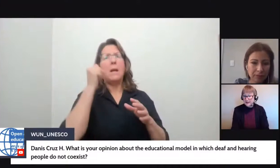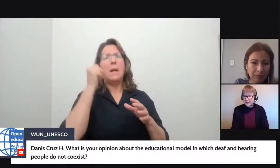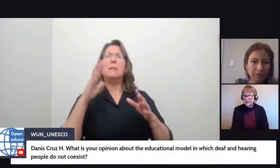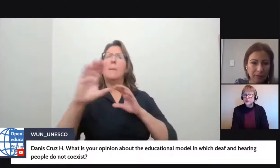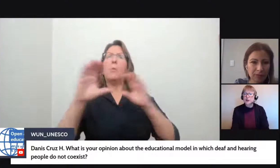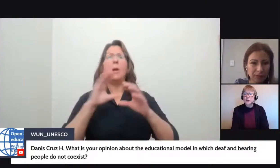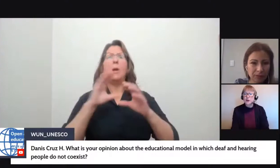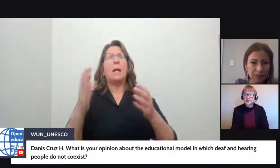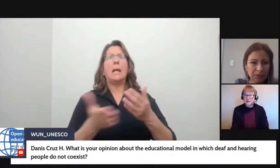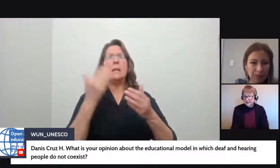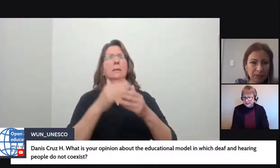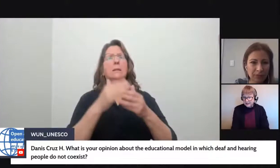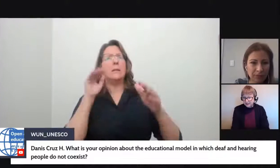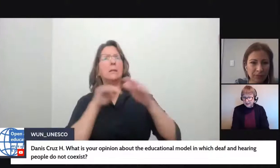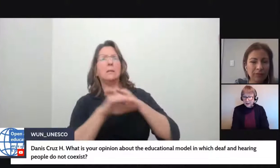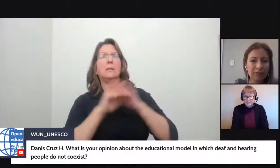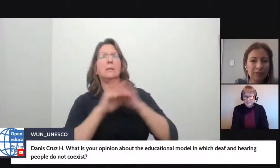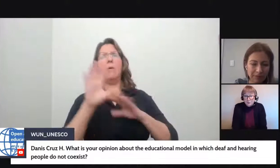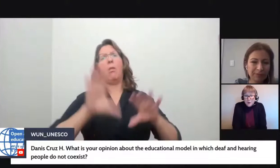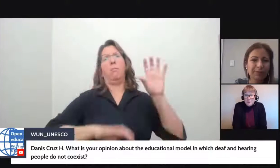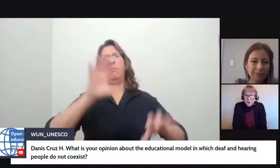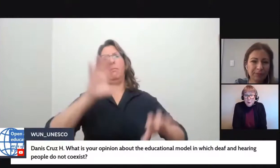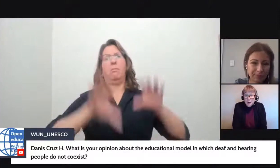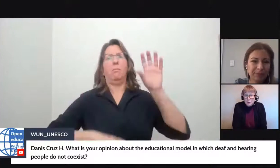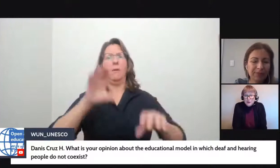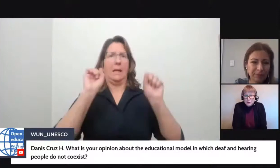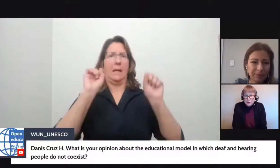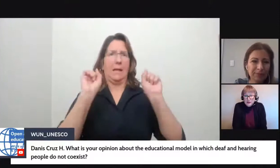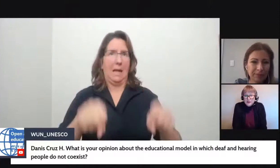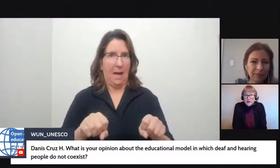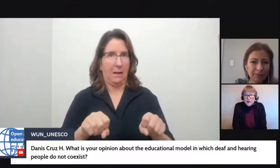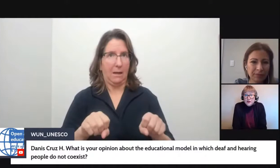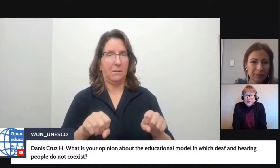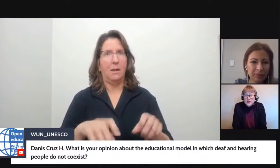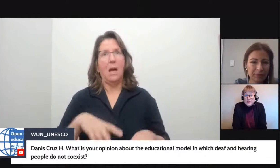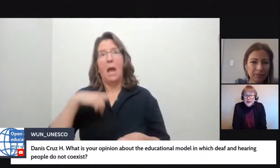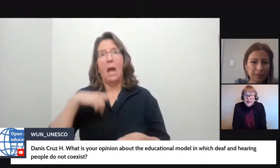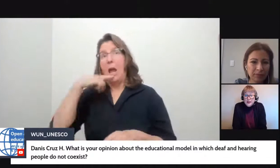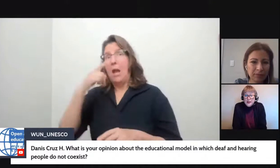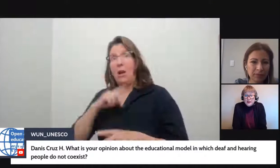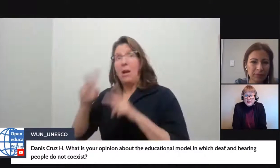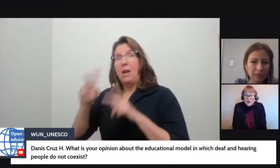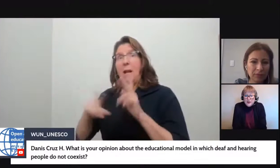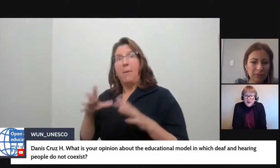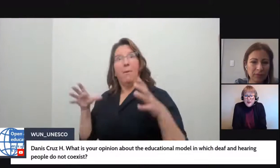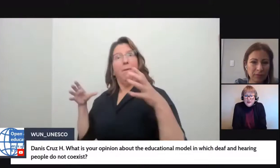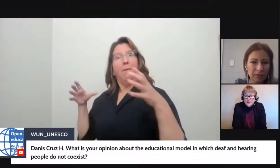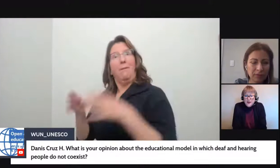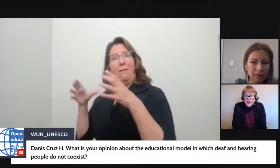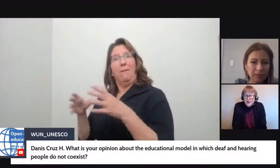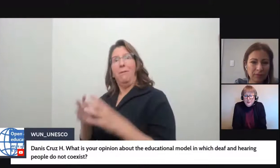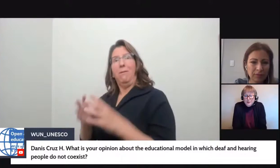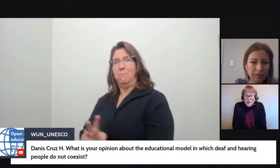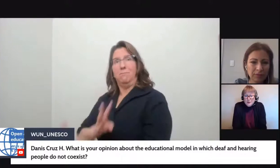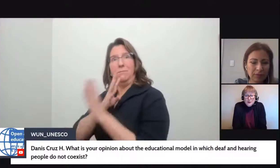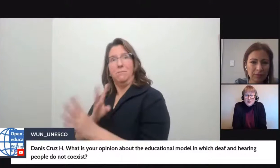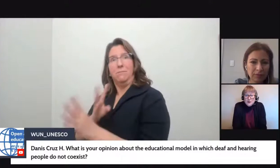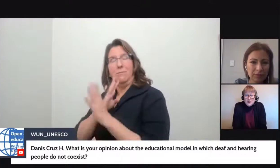comunidad de sordos, asumiendo que están escuchando. Y hay que